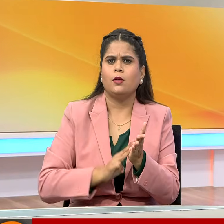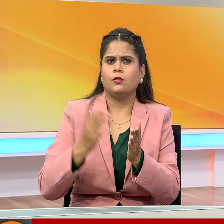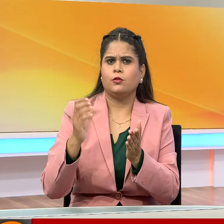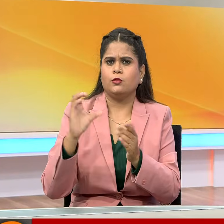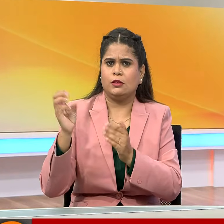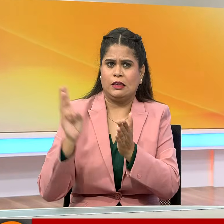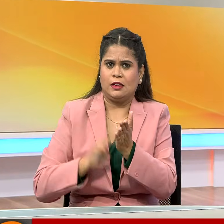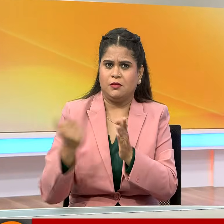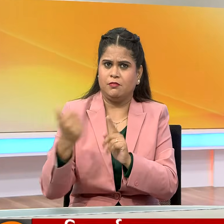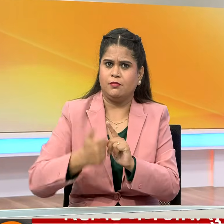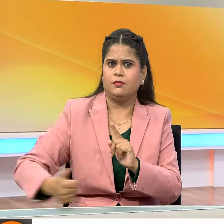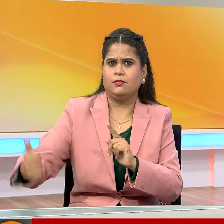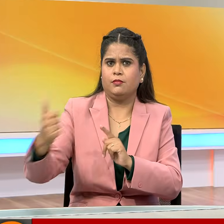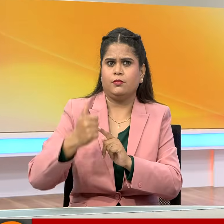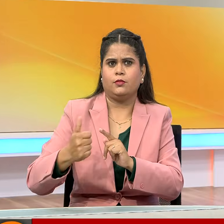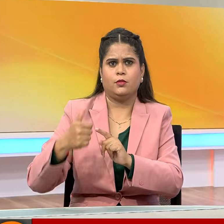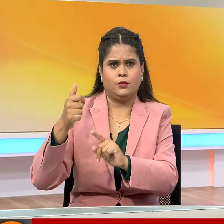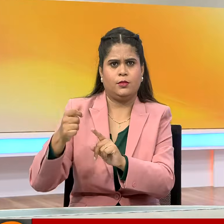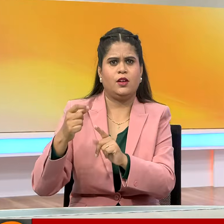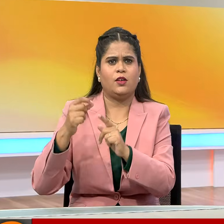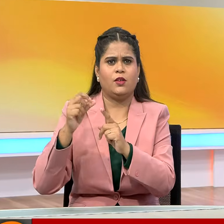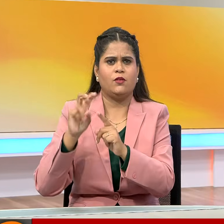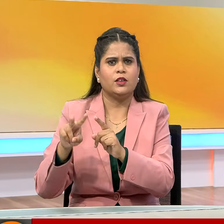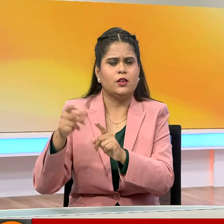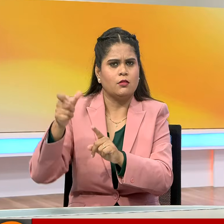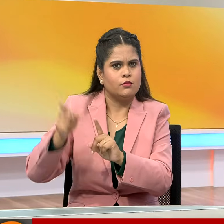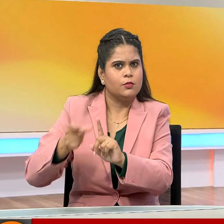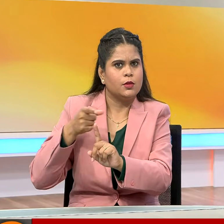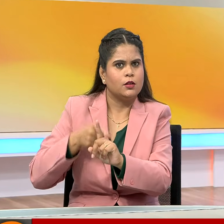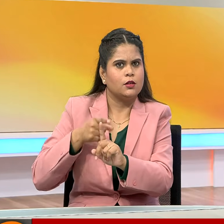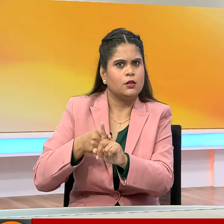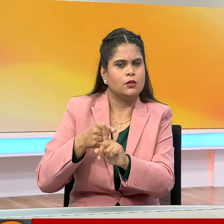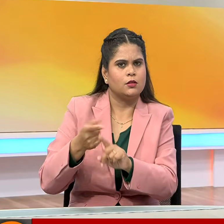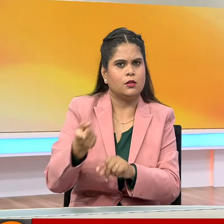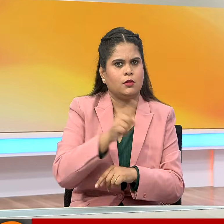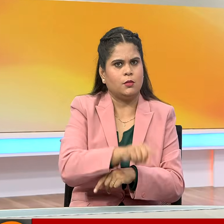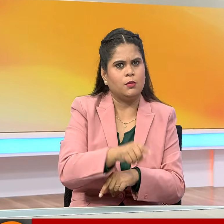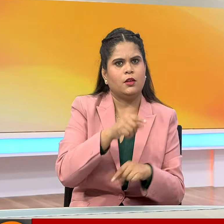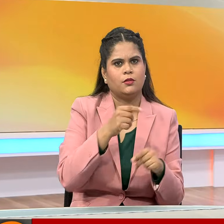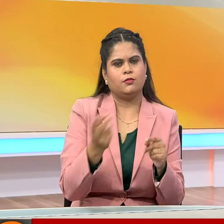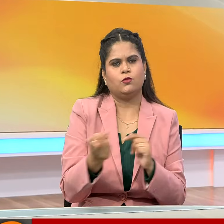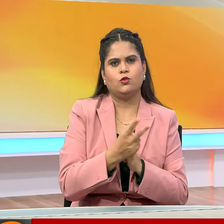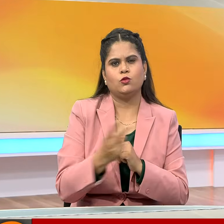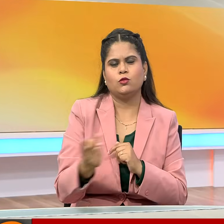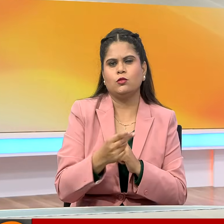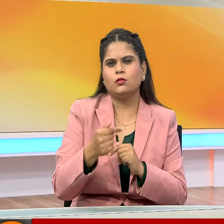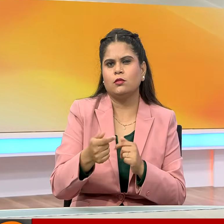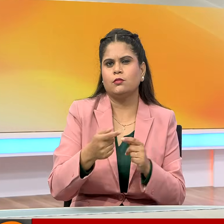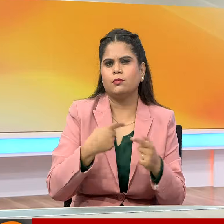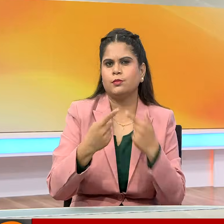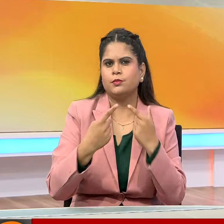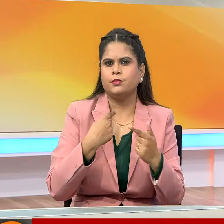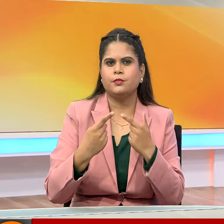और कर्नाटक के उप मुख्यमंत्री डी.के. शिवकुमार के बीच इस मुद्दे पर बातचीत हुई।